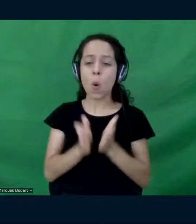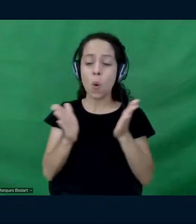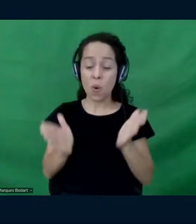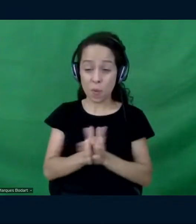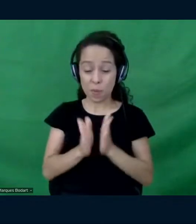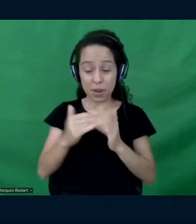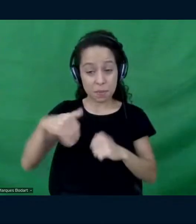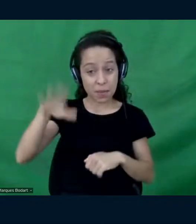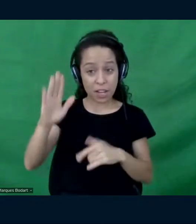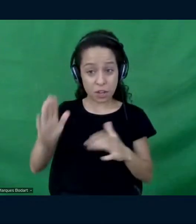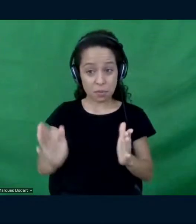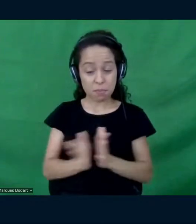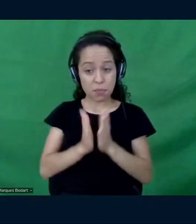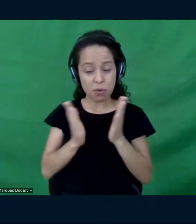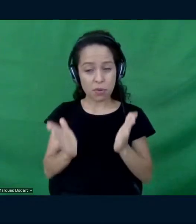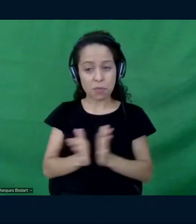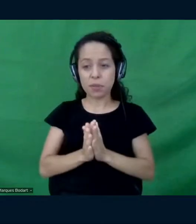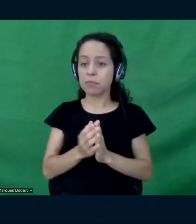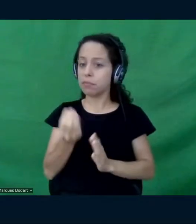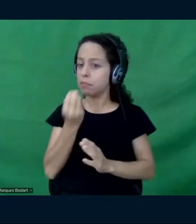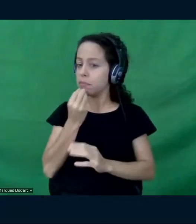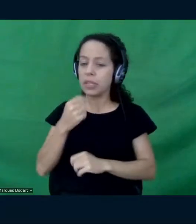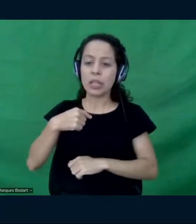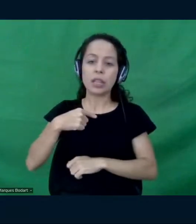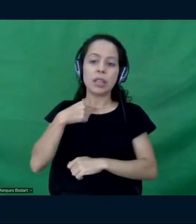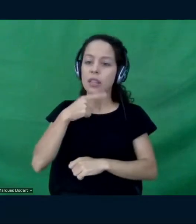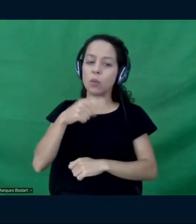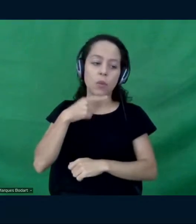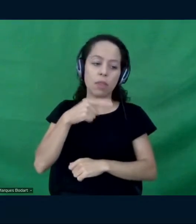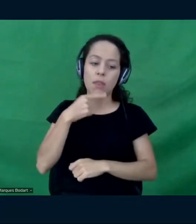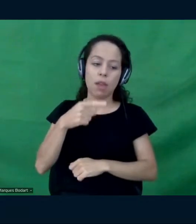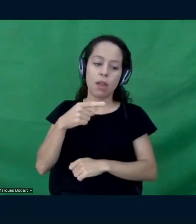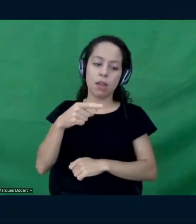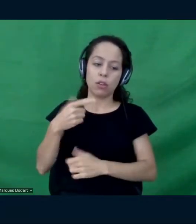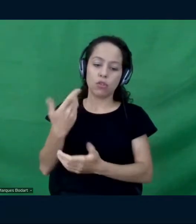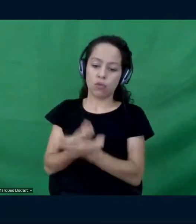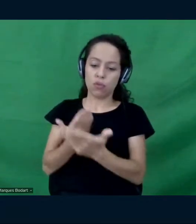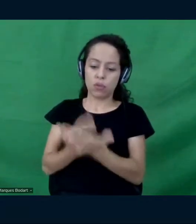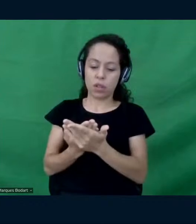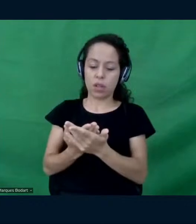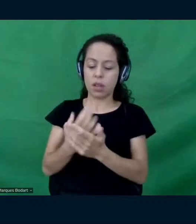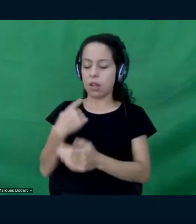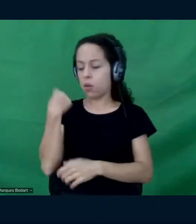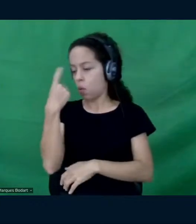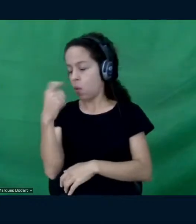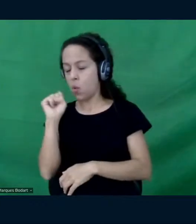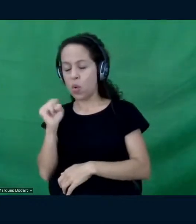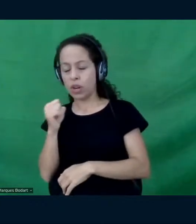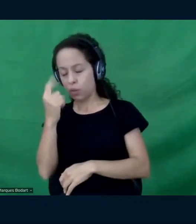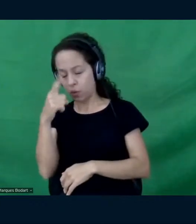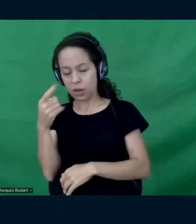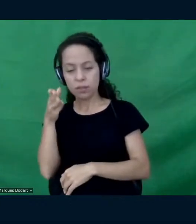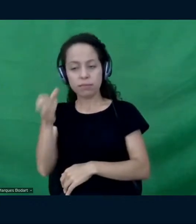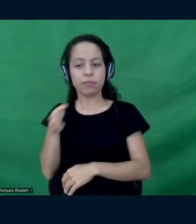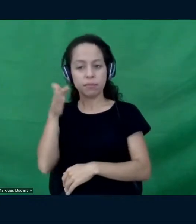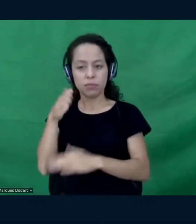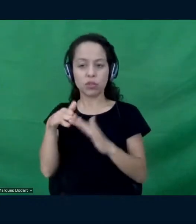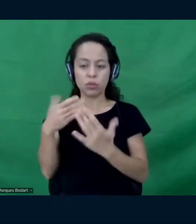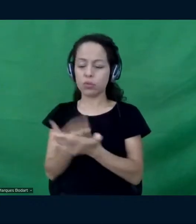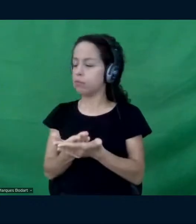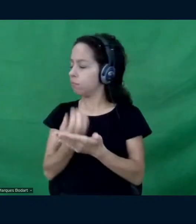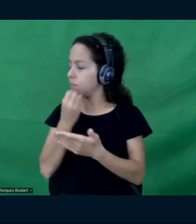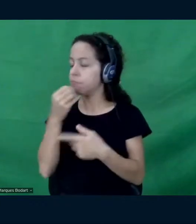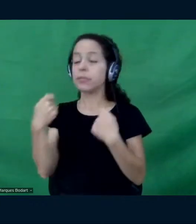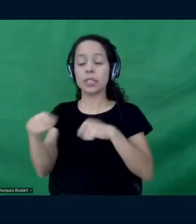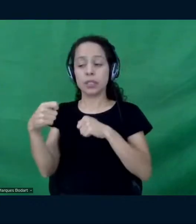a juventude mais vulnerável, que não pode ficar 8 horas na escola, né, que estuda e trabalha. E eles precisariam também do curso